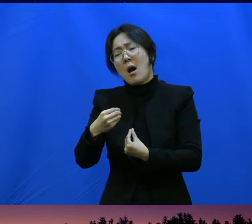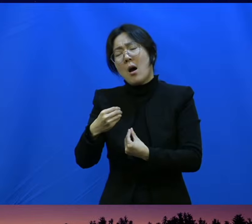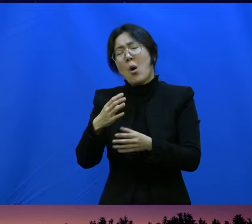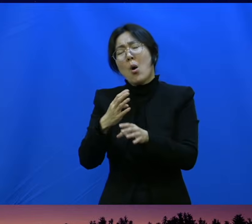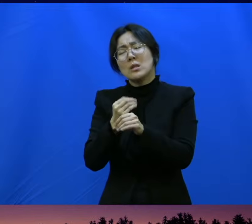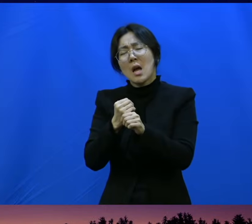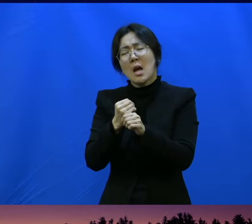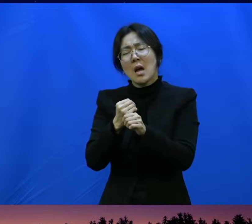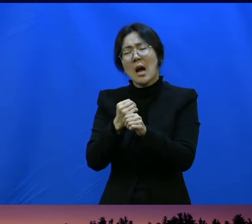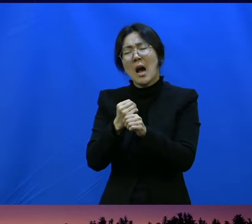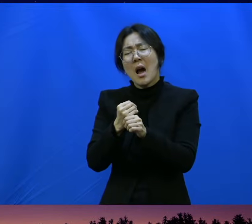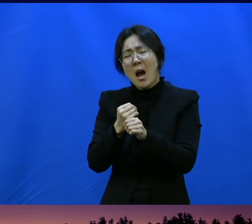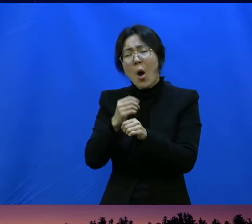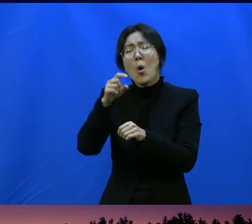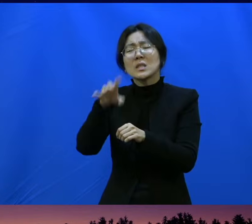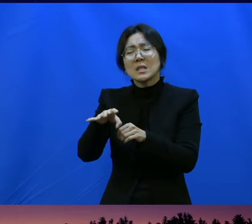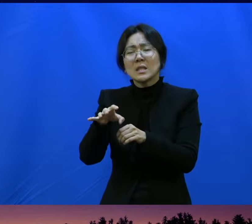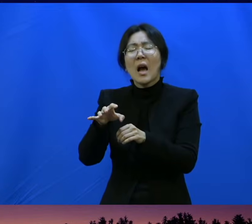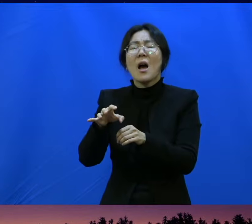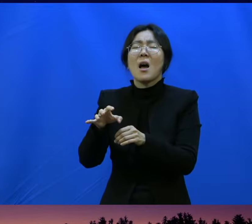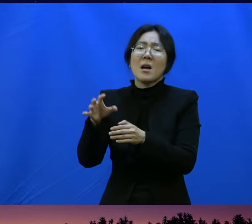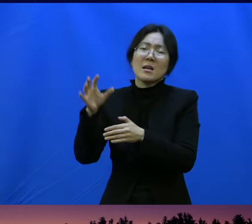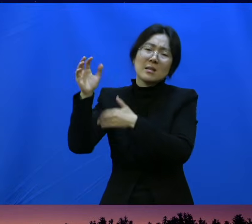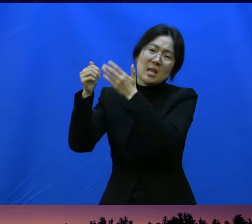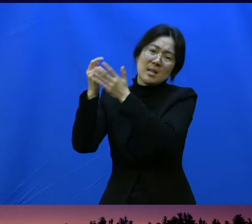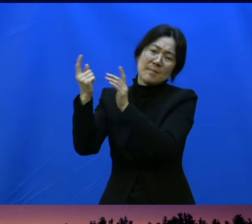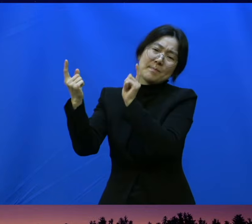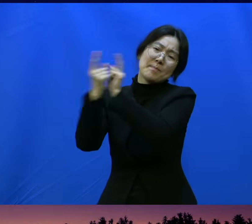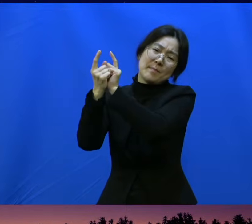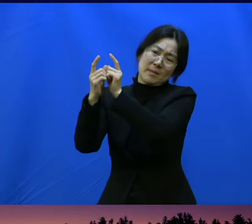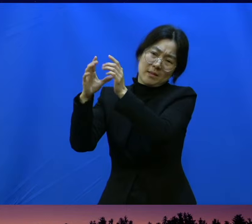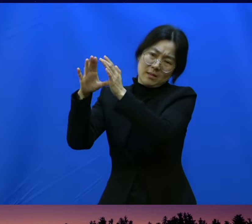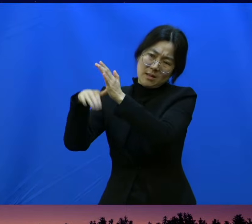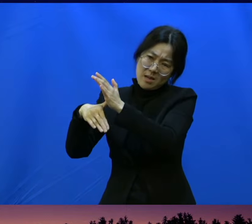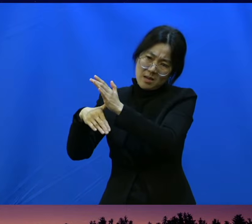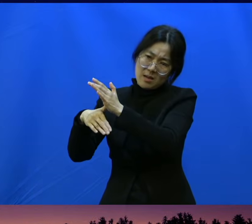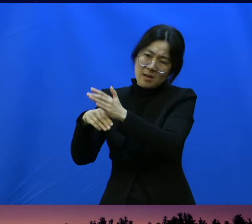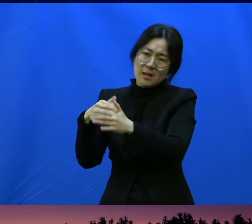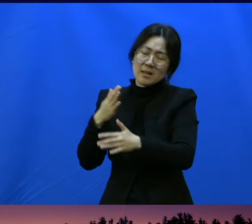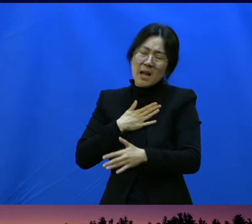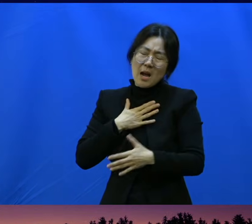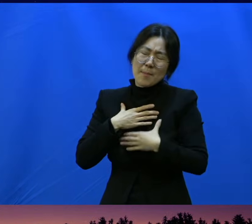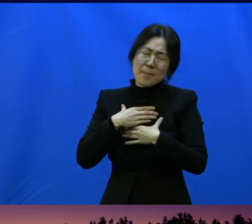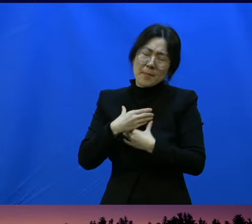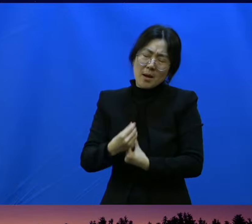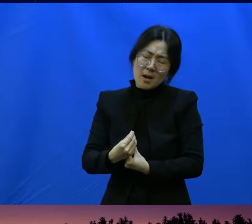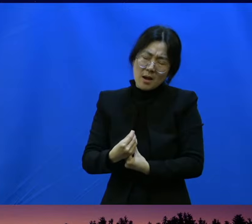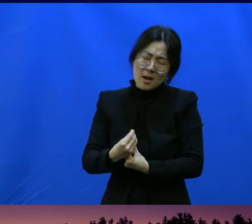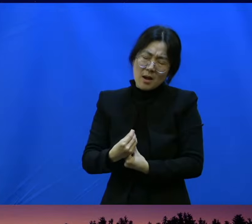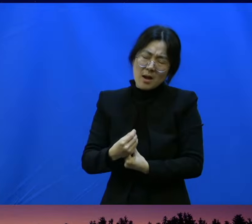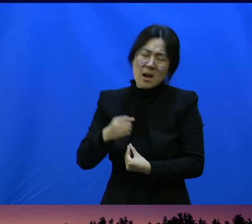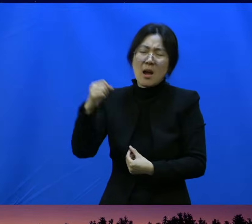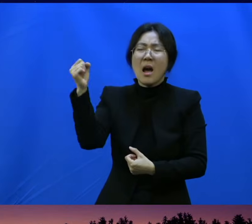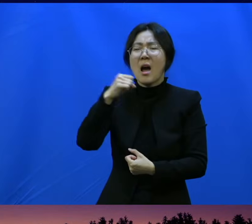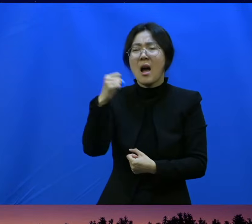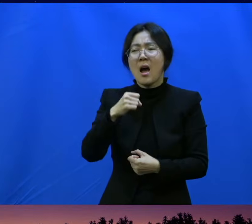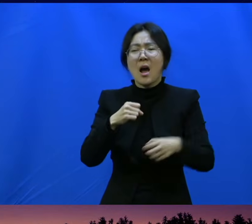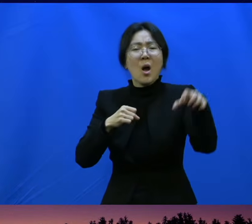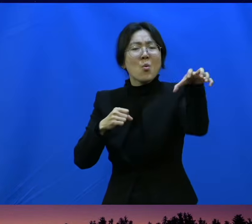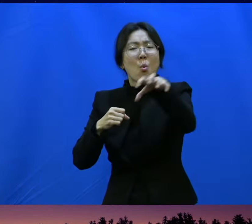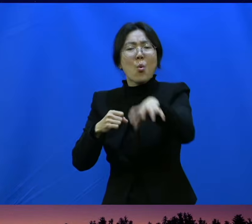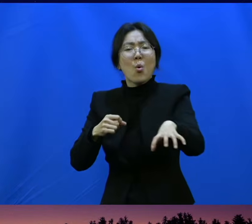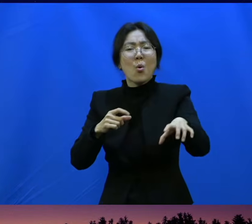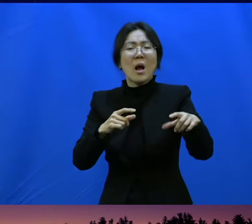쫓기는 자. 집을 떠나 자신이 살 수 있는 안전한 그 보호막이 다